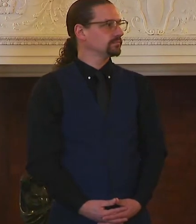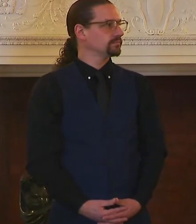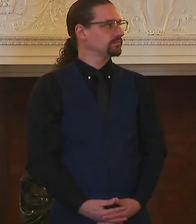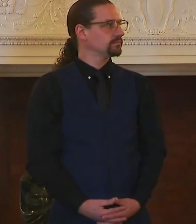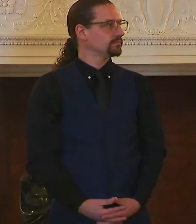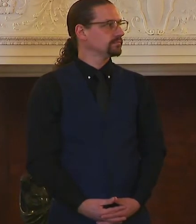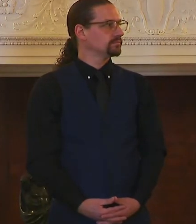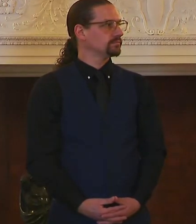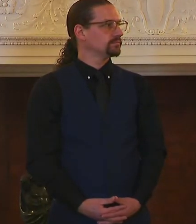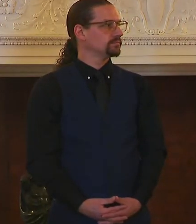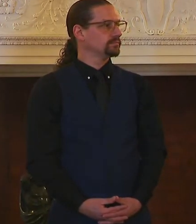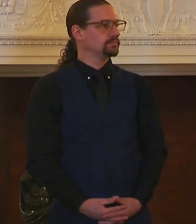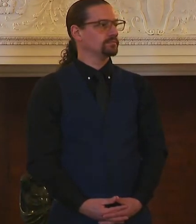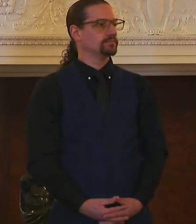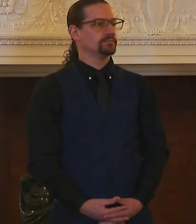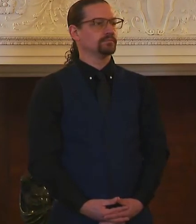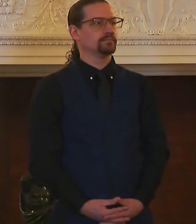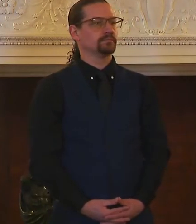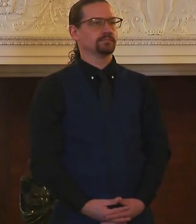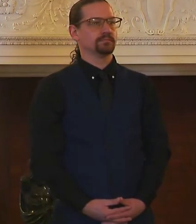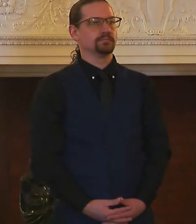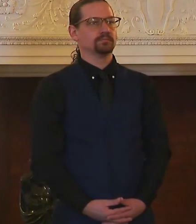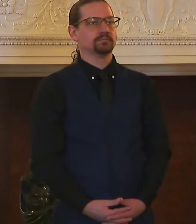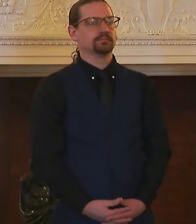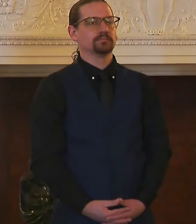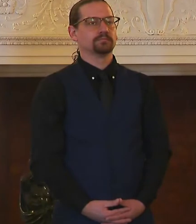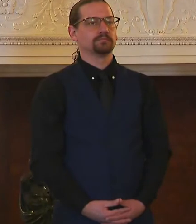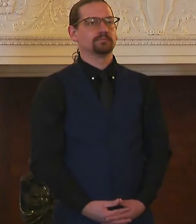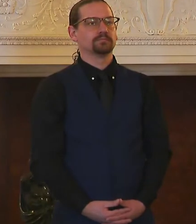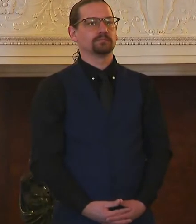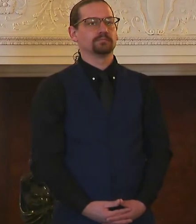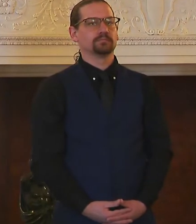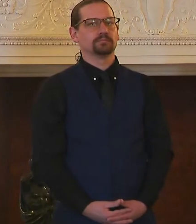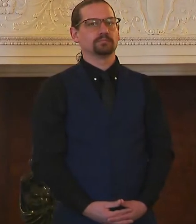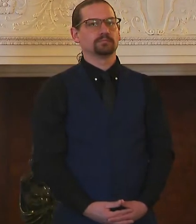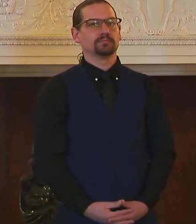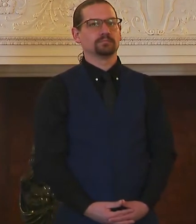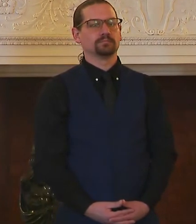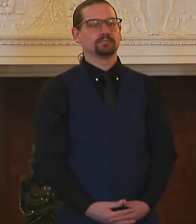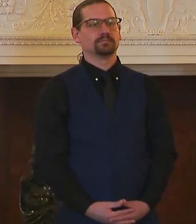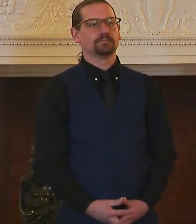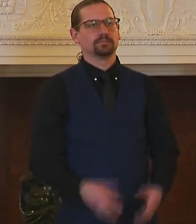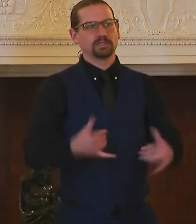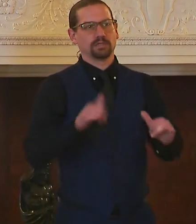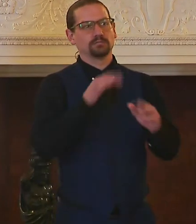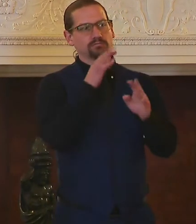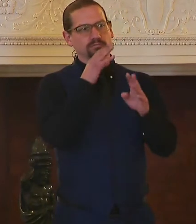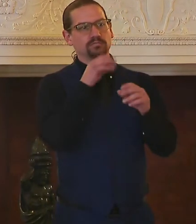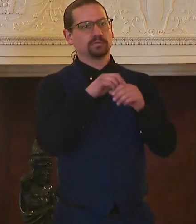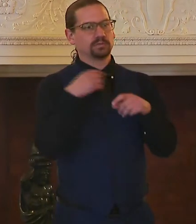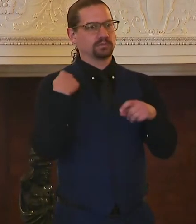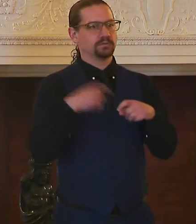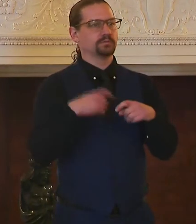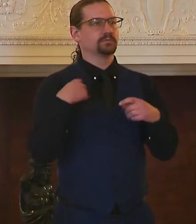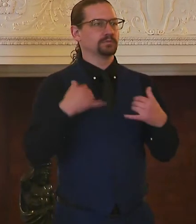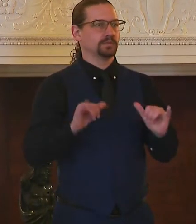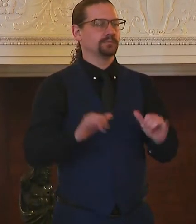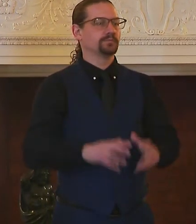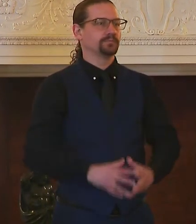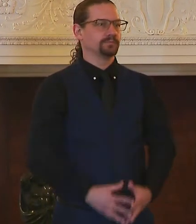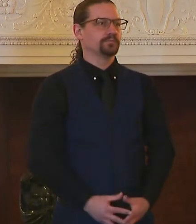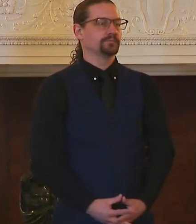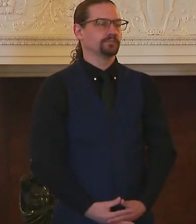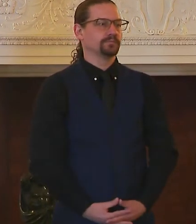ustedes para cuando usted tome su decisión, el centro de vacunación esté disponible y pueda ir a